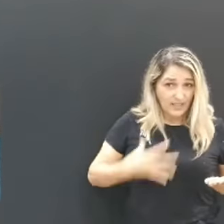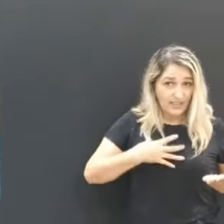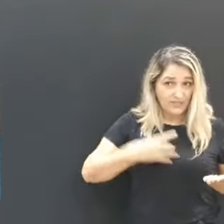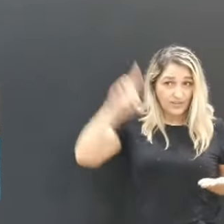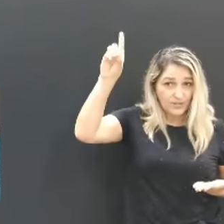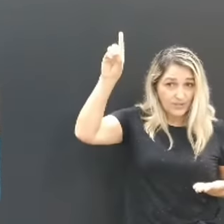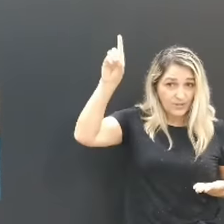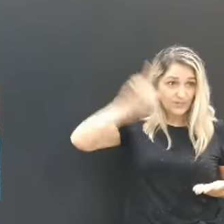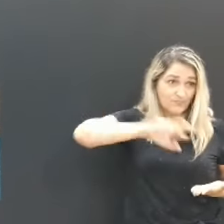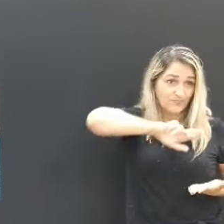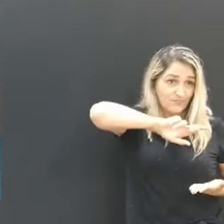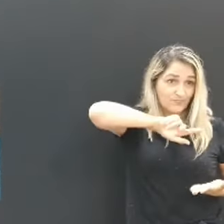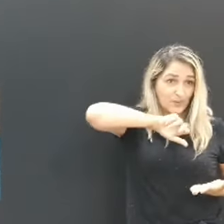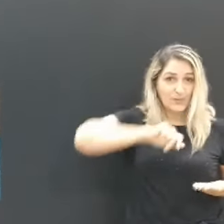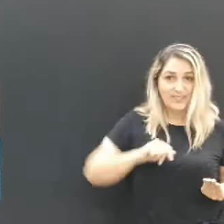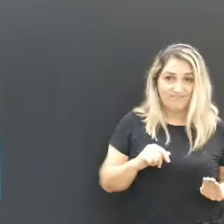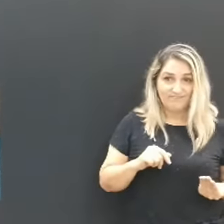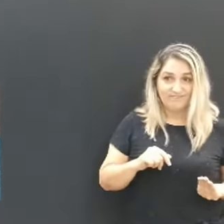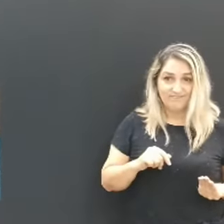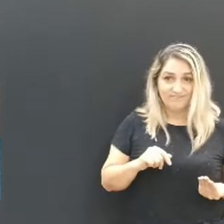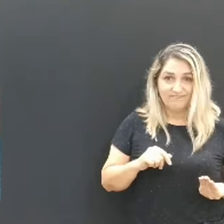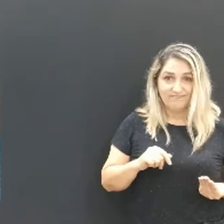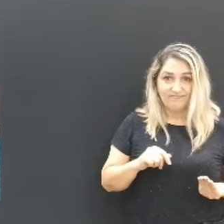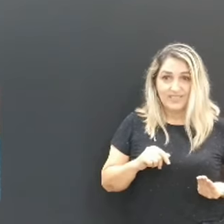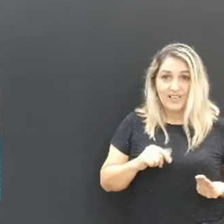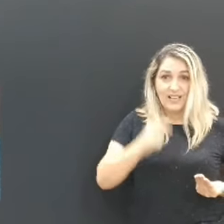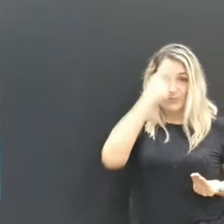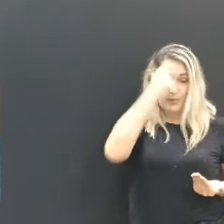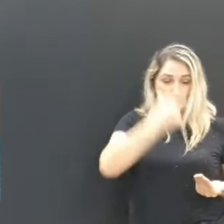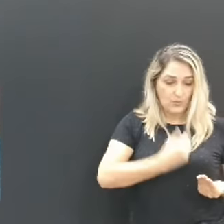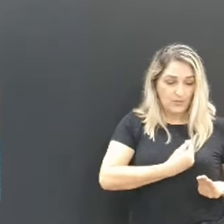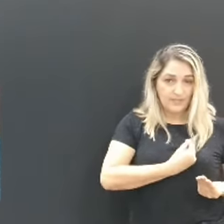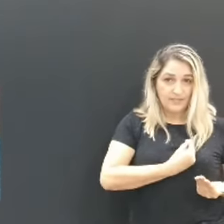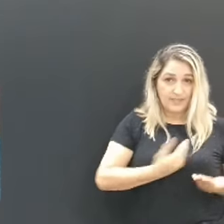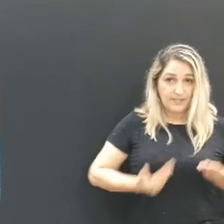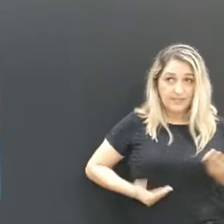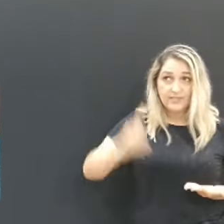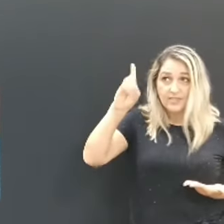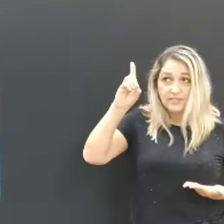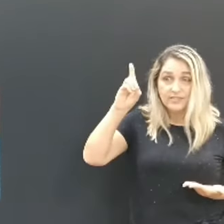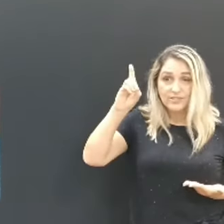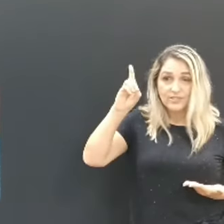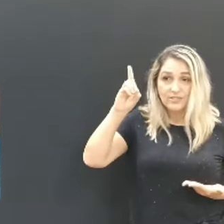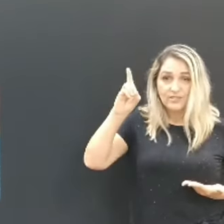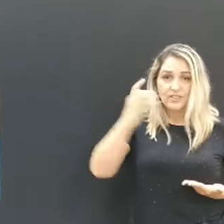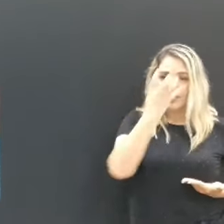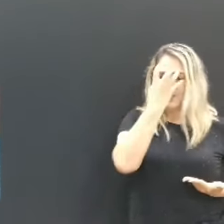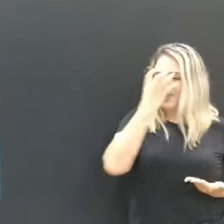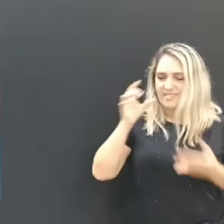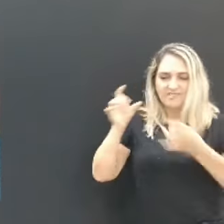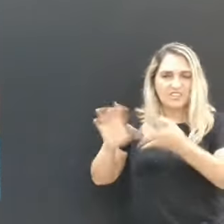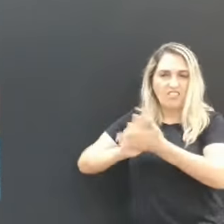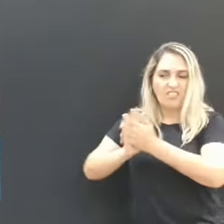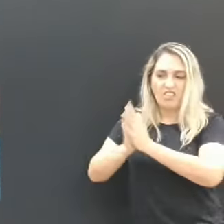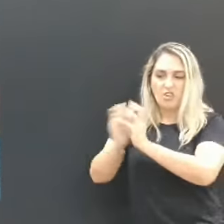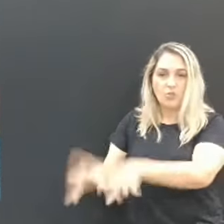medida em que nós precisávamos. Mas junto com o Senhor, diante dele, não precisamos camuflar nada, esconder nada, não